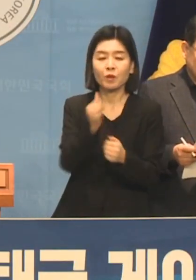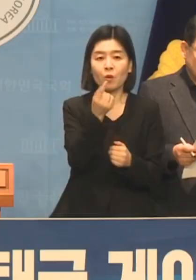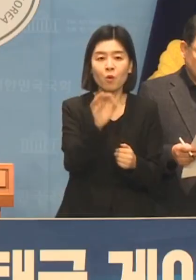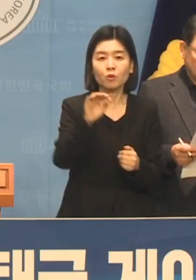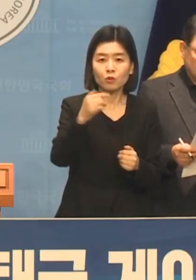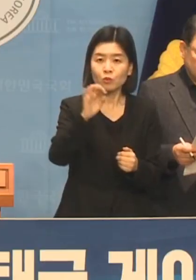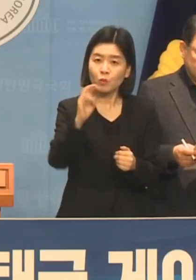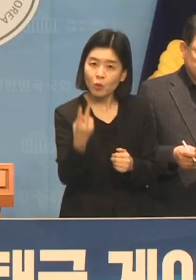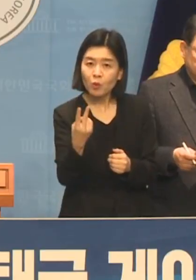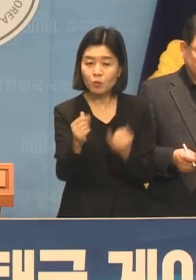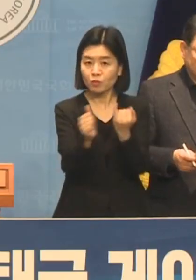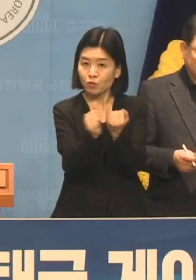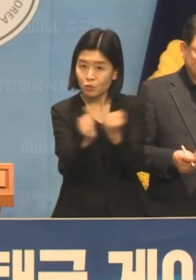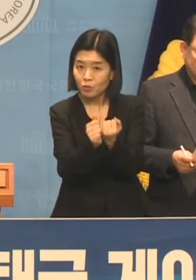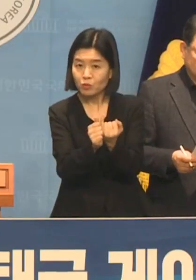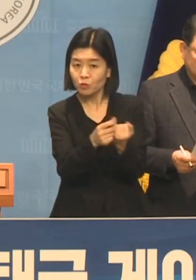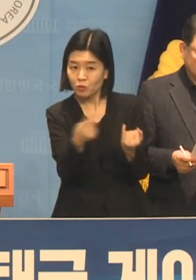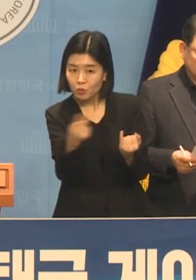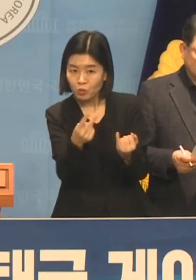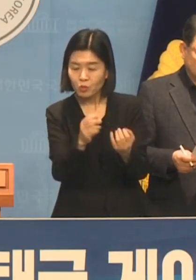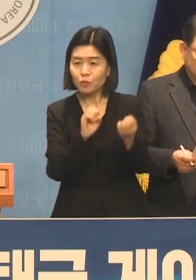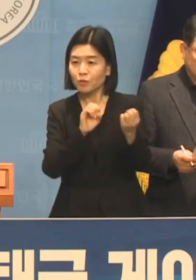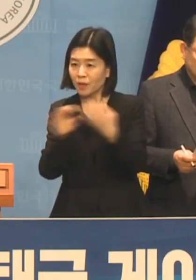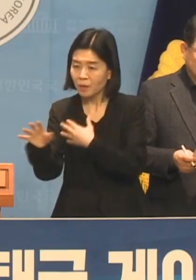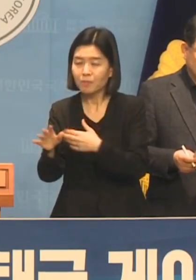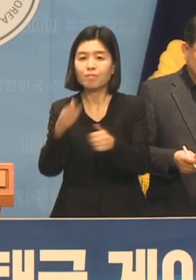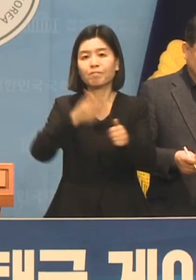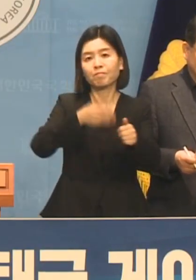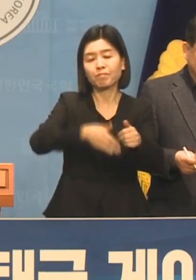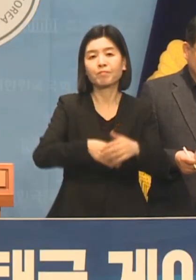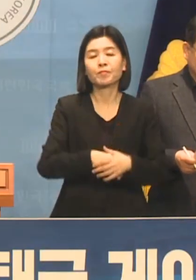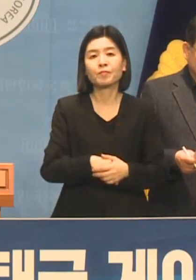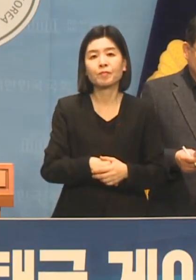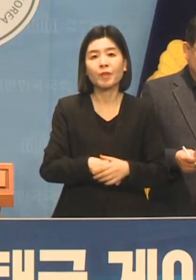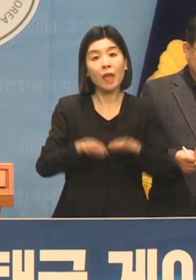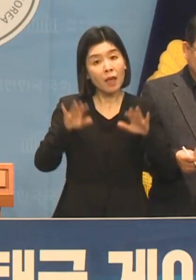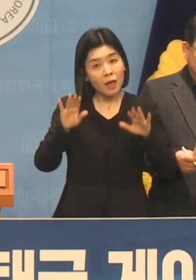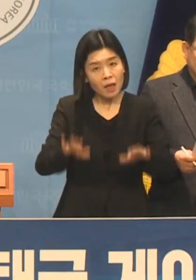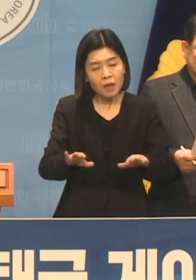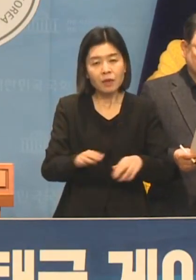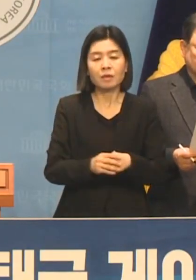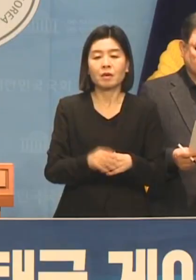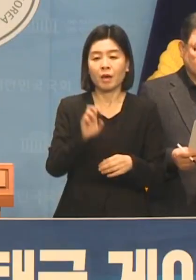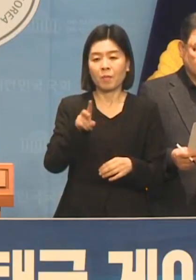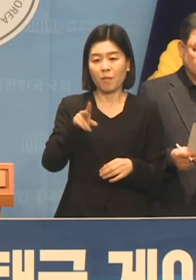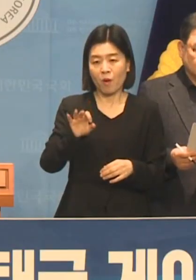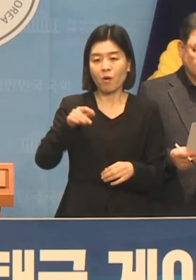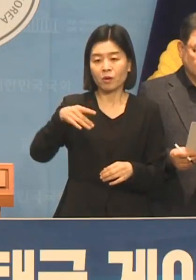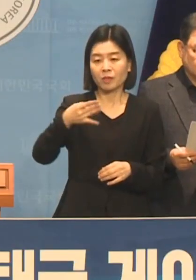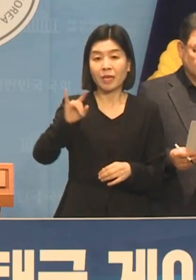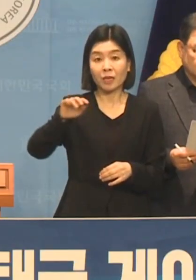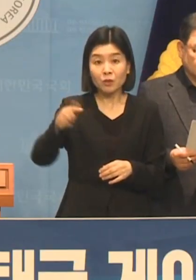홍준표 부인 두 분이 답변하십시오. 이 자리를 명태균 씨가